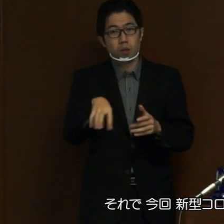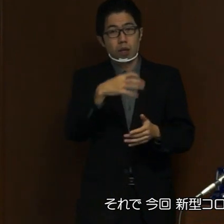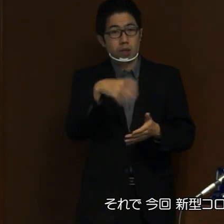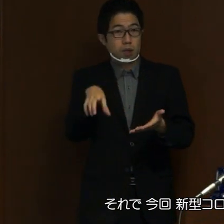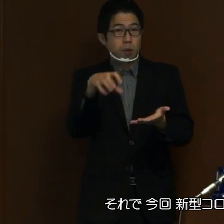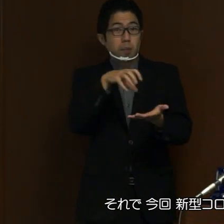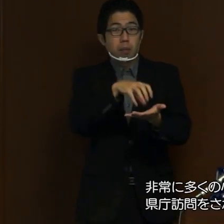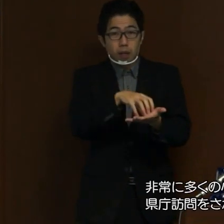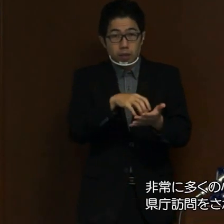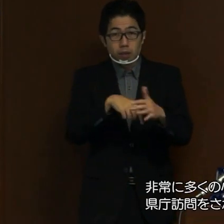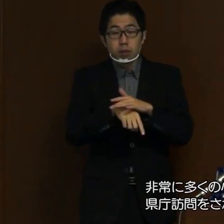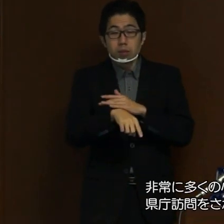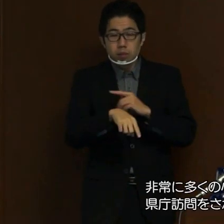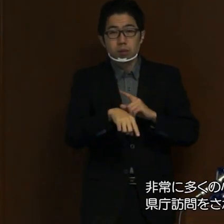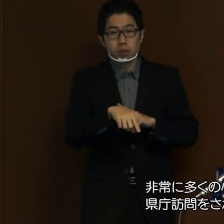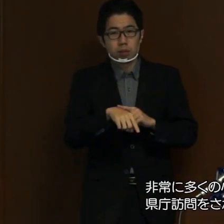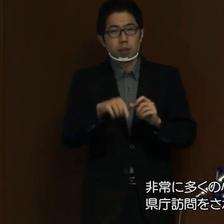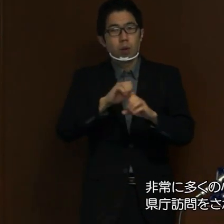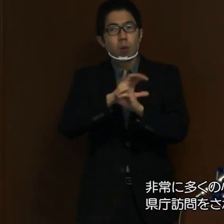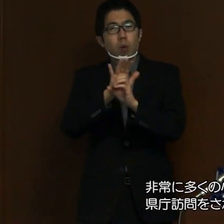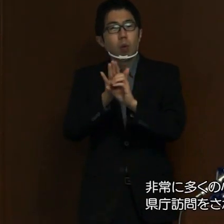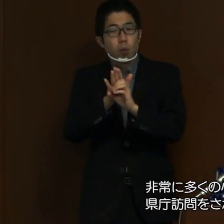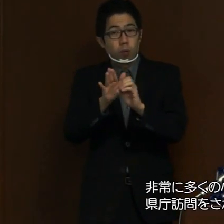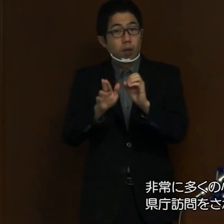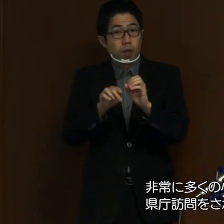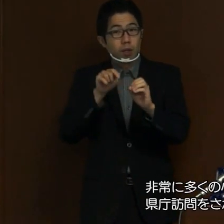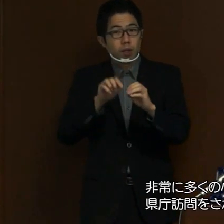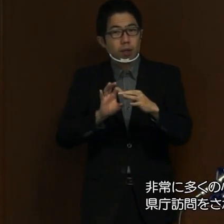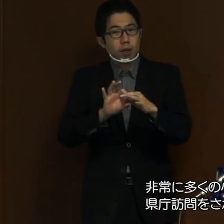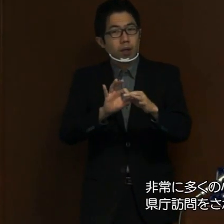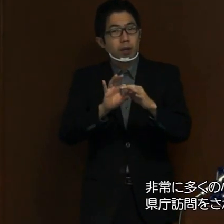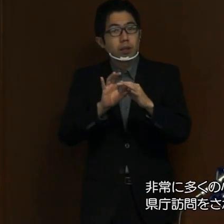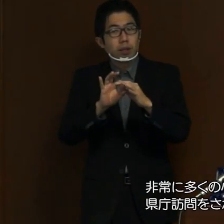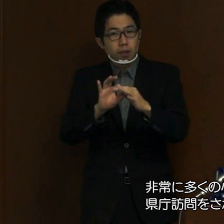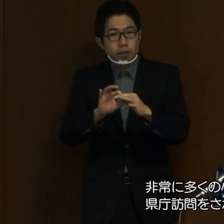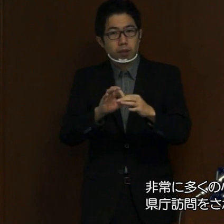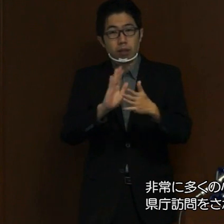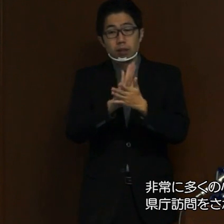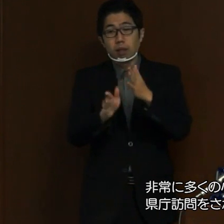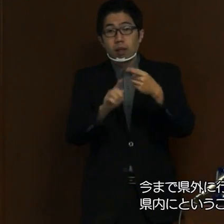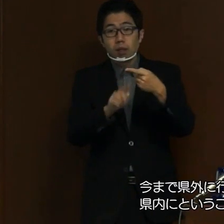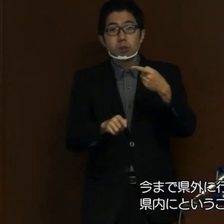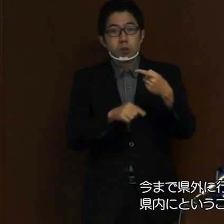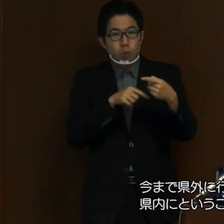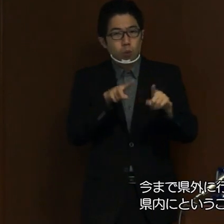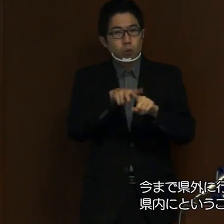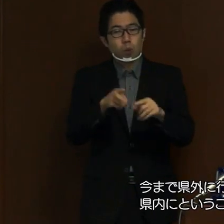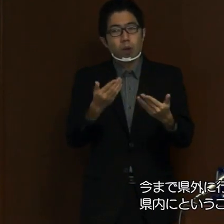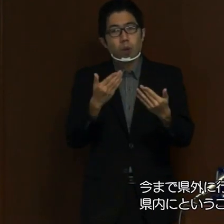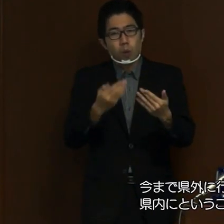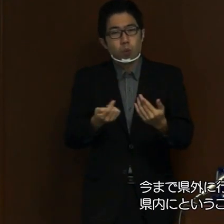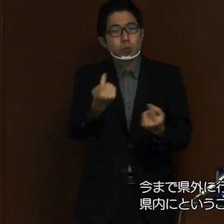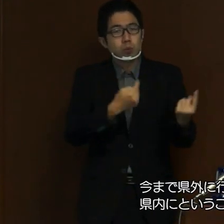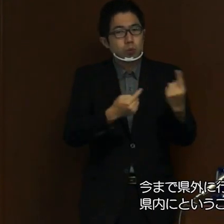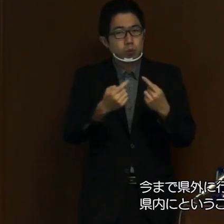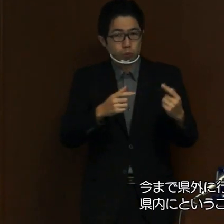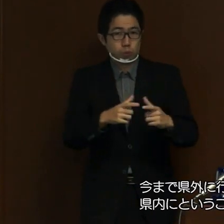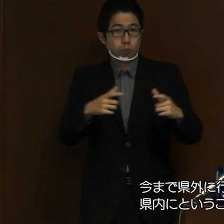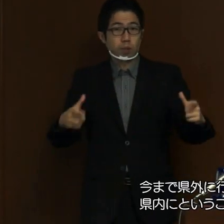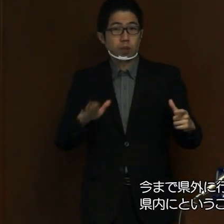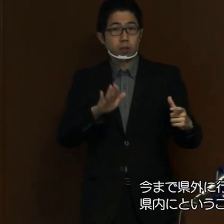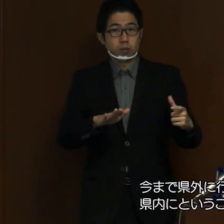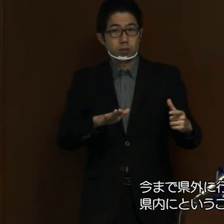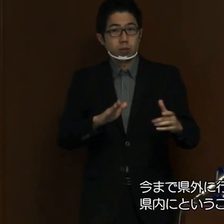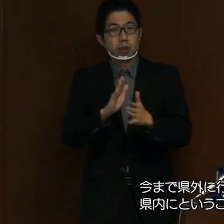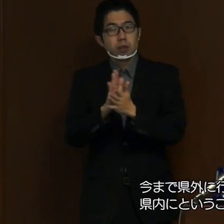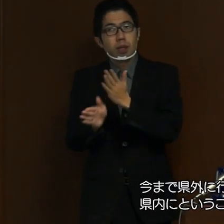イルスの関係で非常に多くの小学生たちが県庁訪問をされています。今まで県外に行ってた